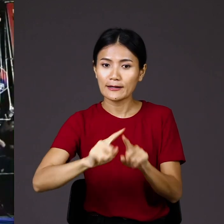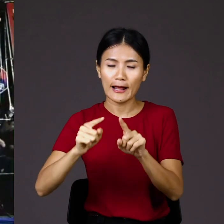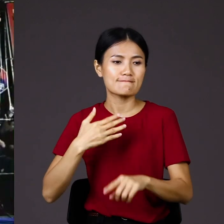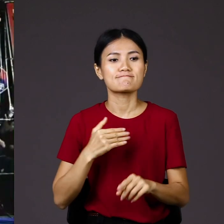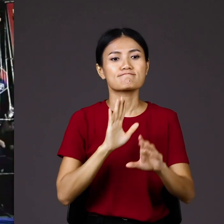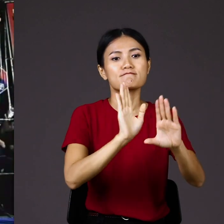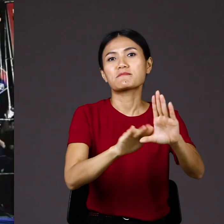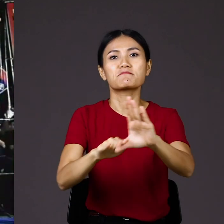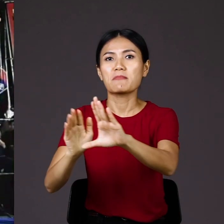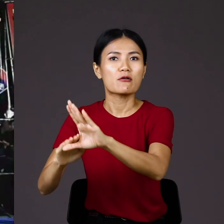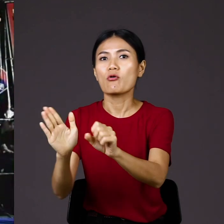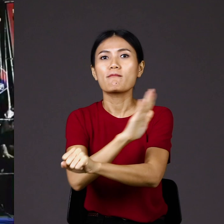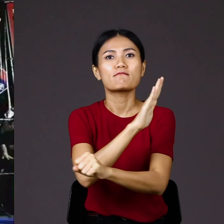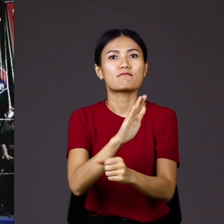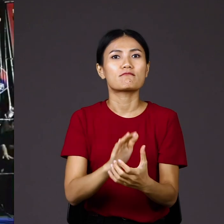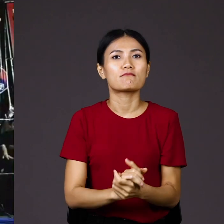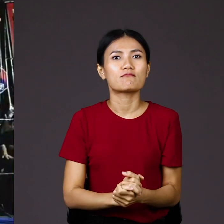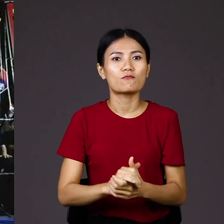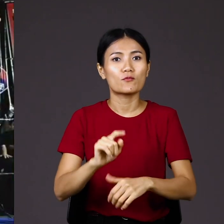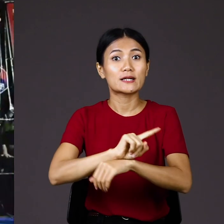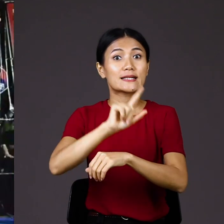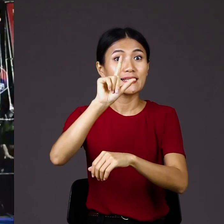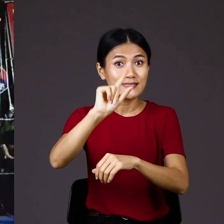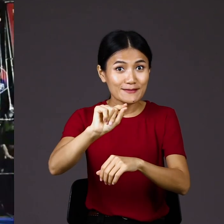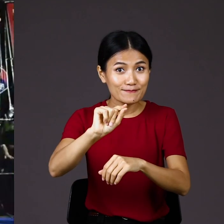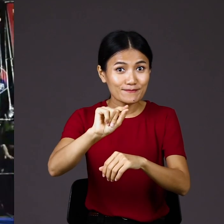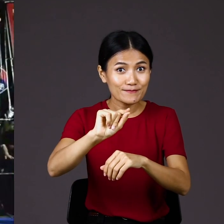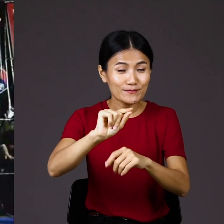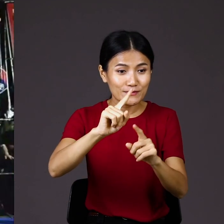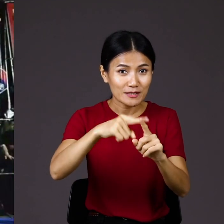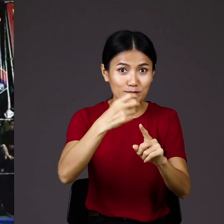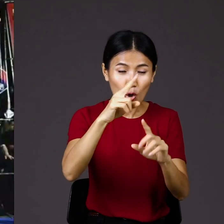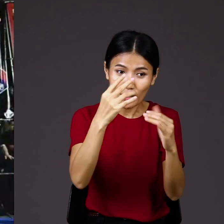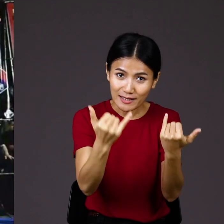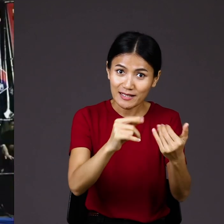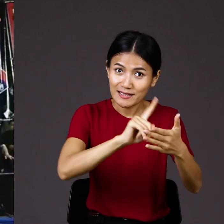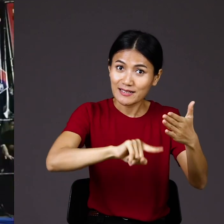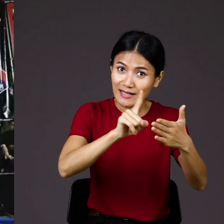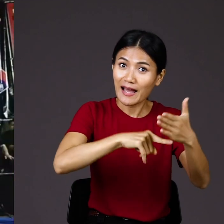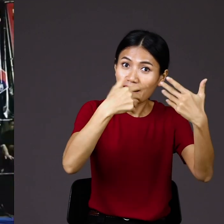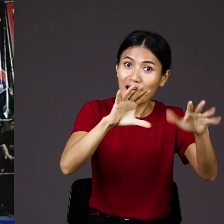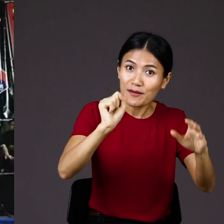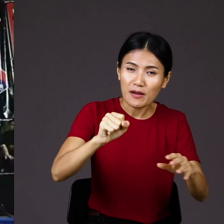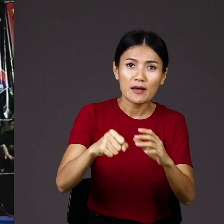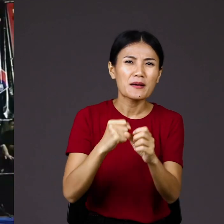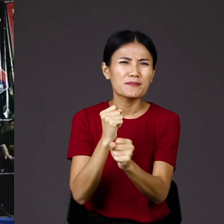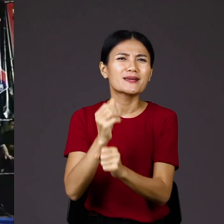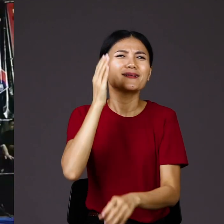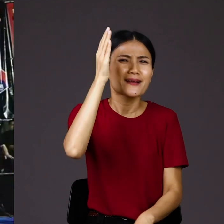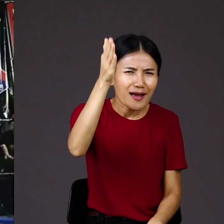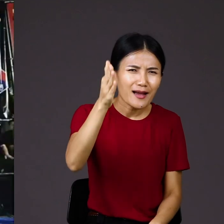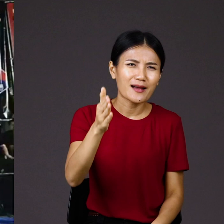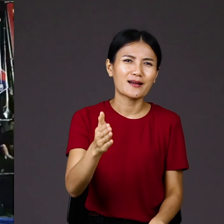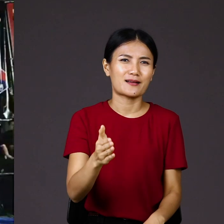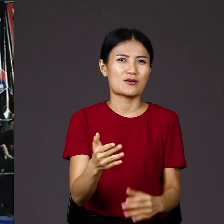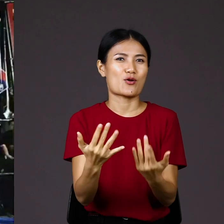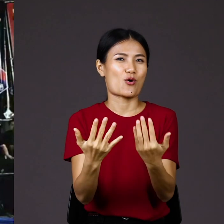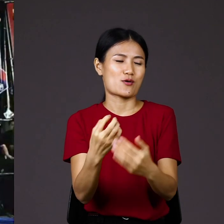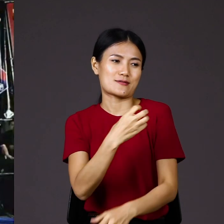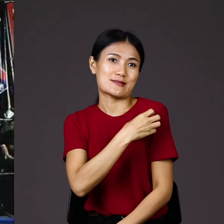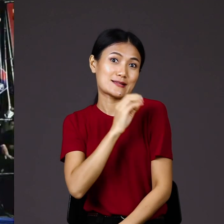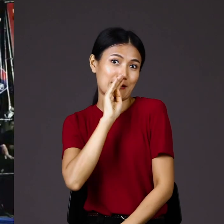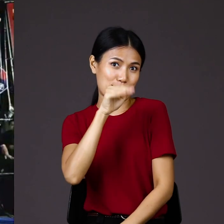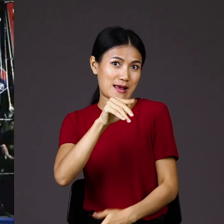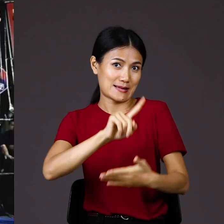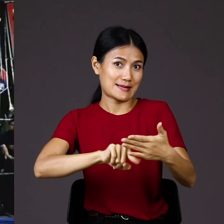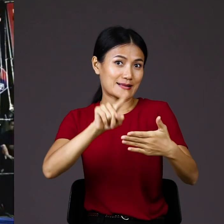พี่น้องเตรียมใจไว้เลยครับเดี๋ยวเลือก20เสร็จปีหน้าหลังปีใหม่ผ่านไปสัก 2-3 เดือนเทศบ